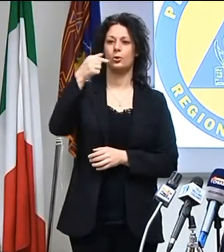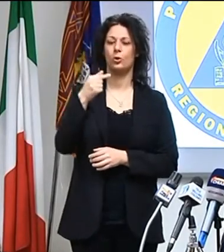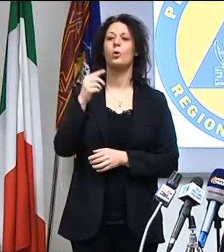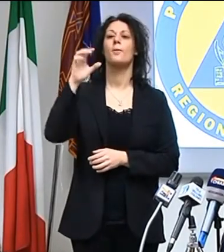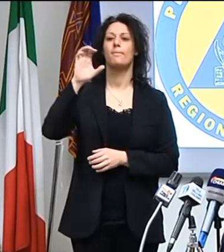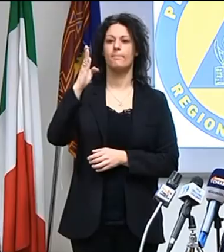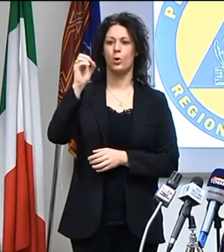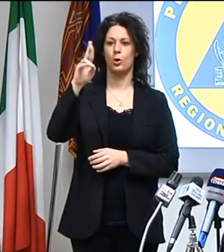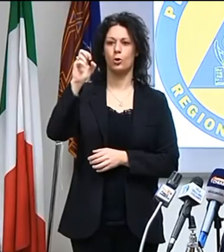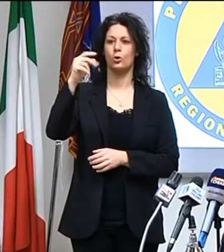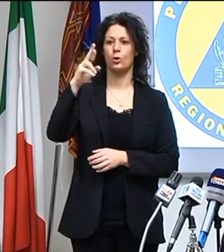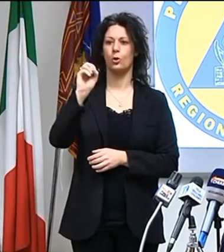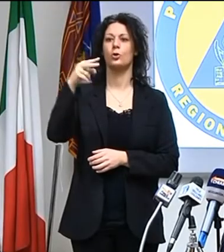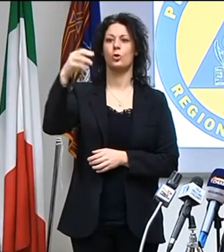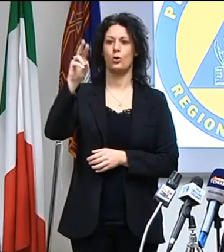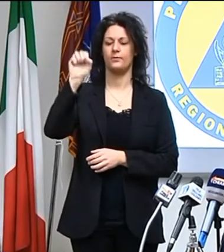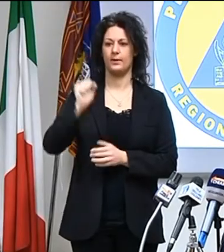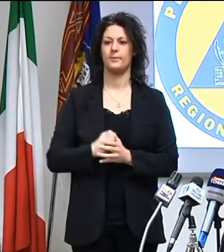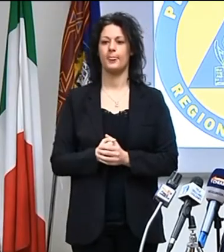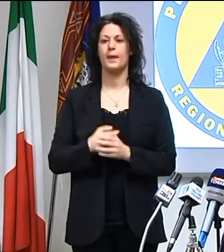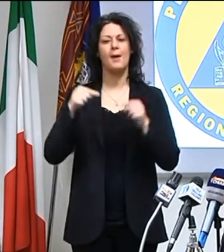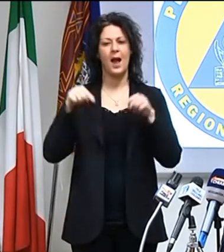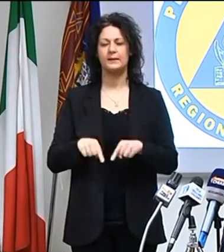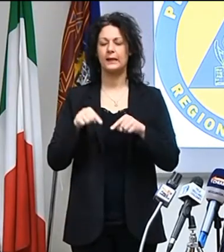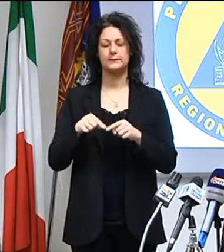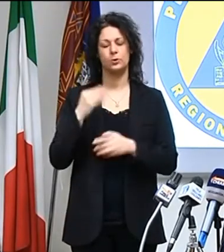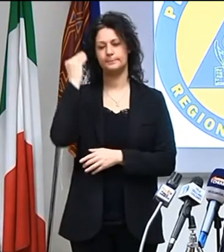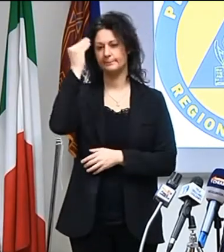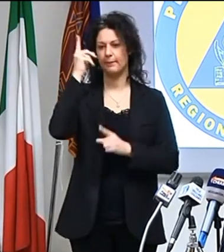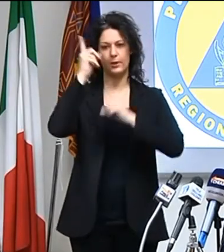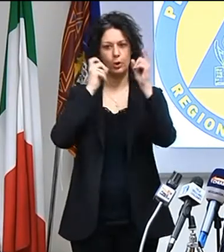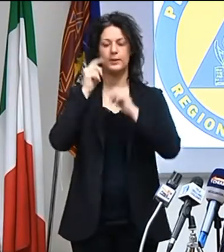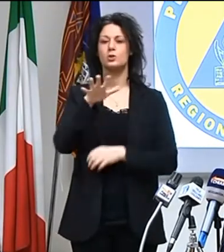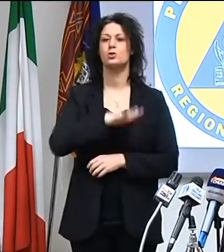il pensiero più importante che abbiamo è nel Veronese. Nel Veronese perché